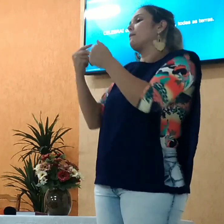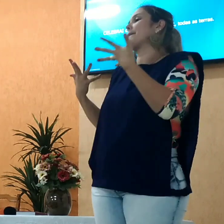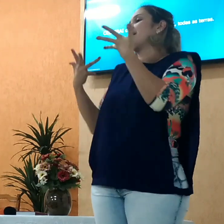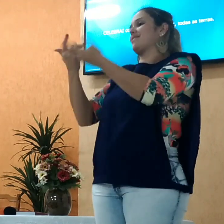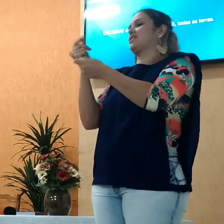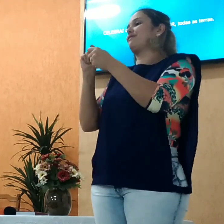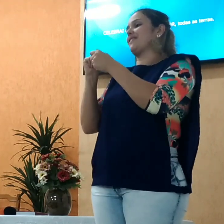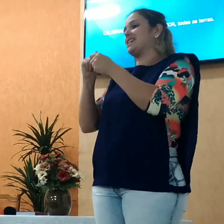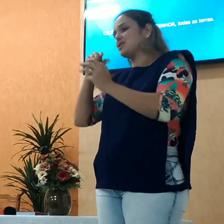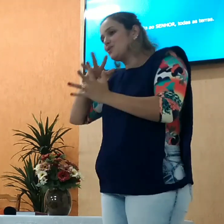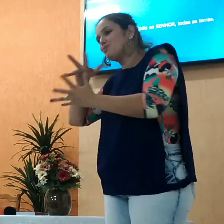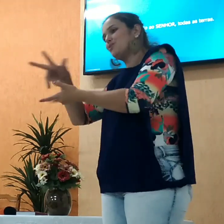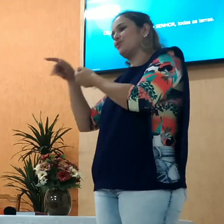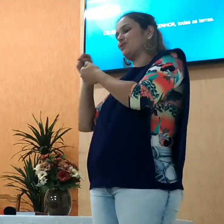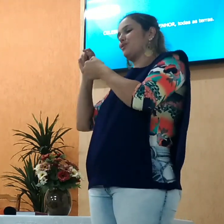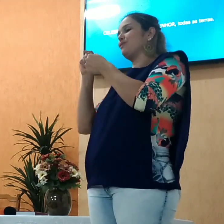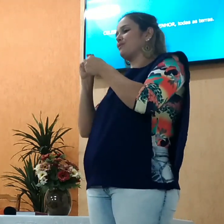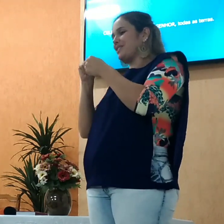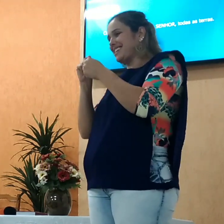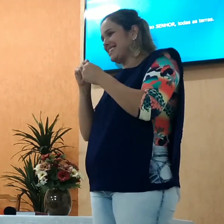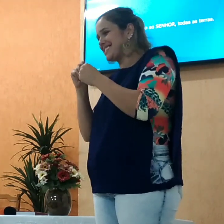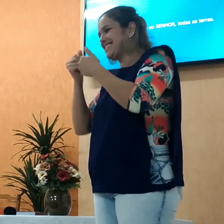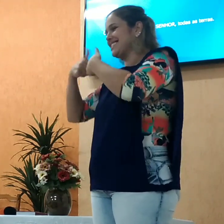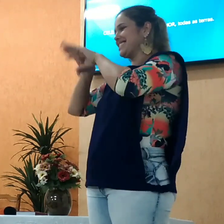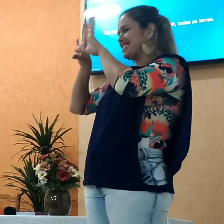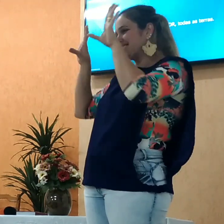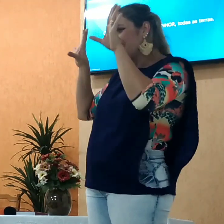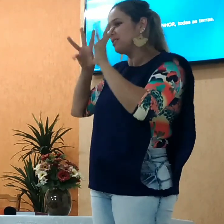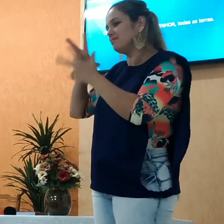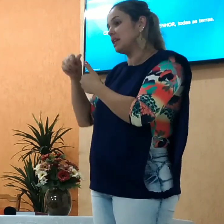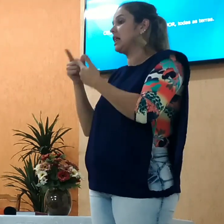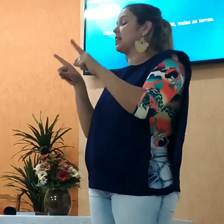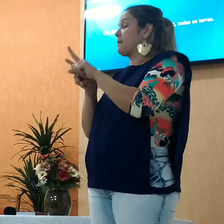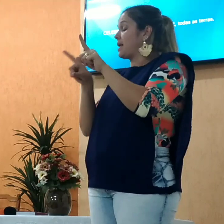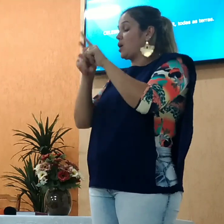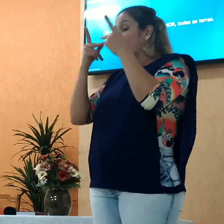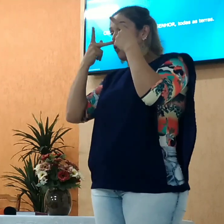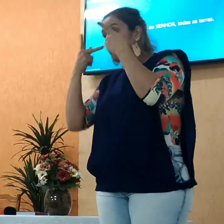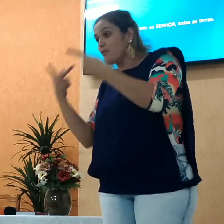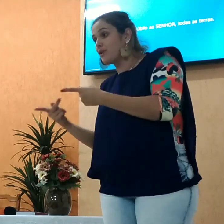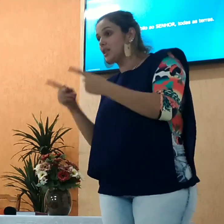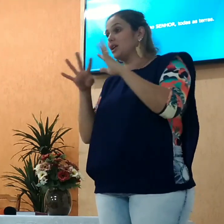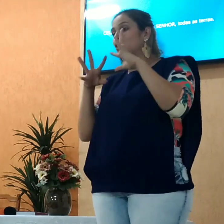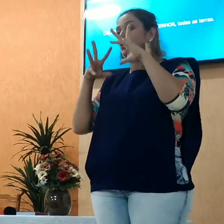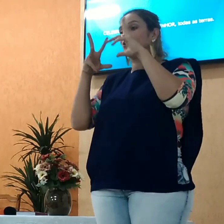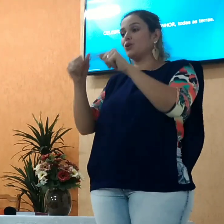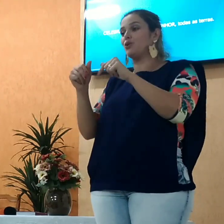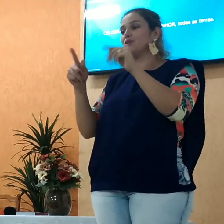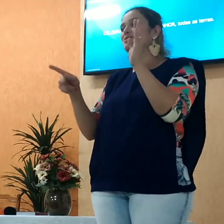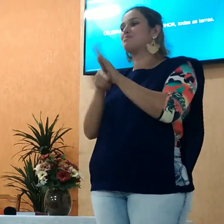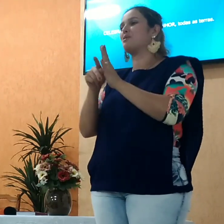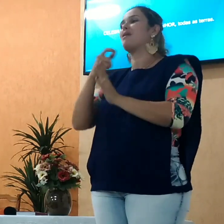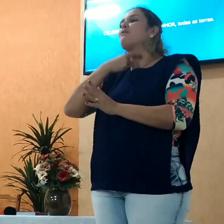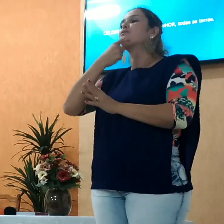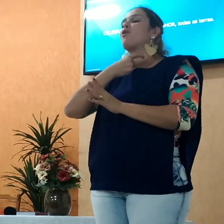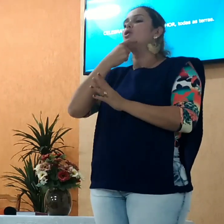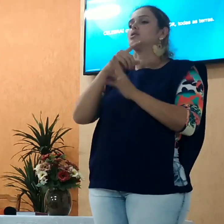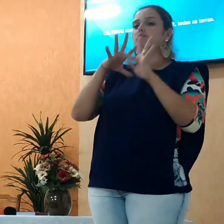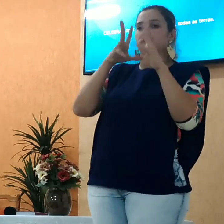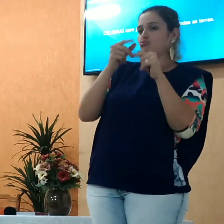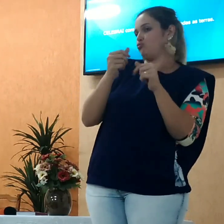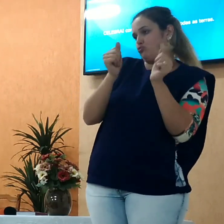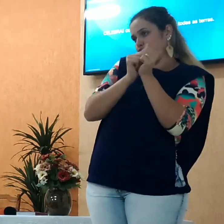o mundo que foi criado por Ele. E Ele então convida para que todos em uma só voz, com